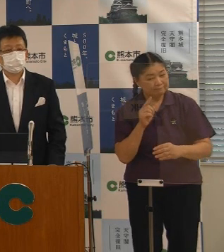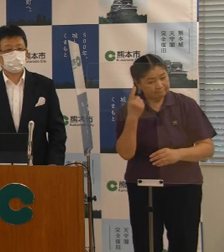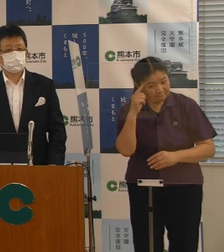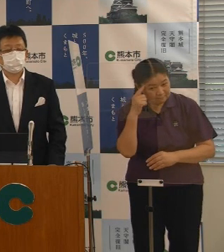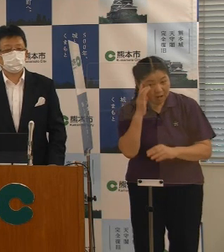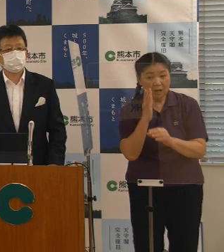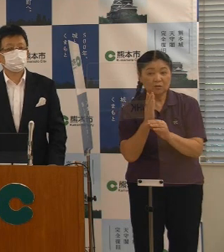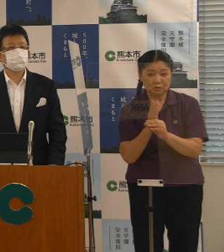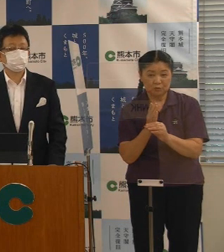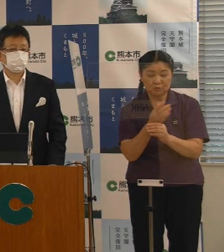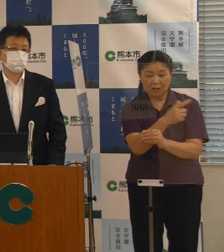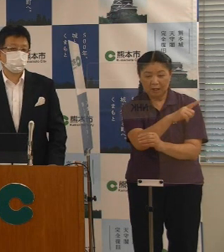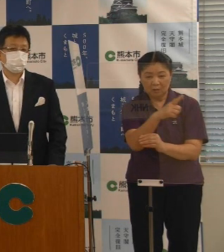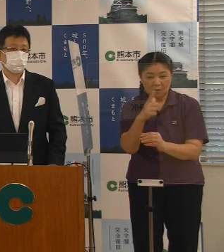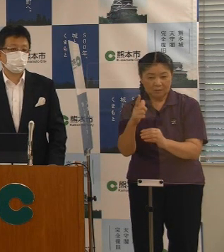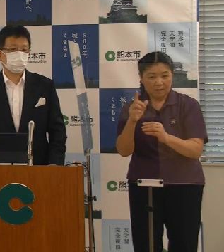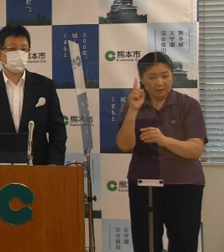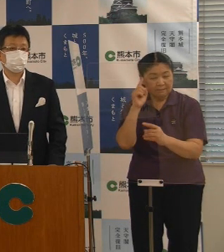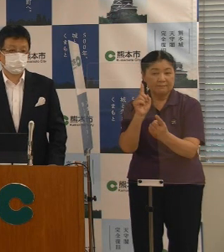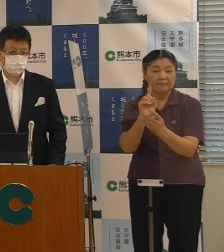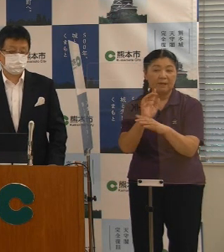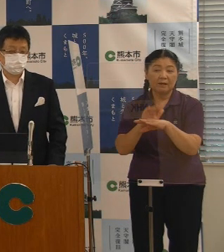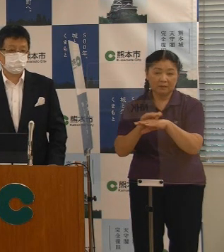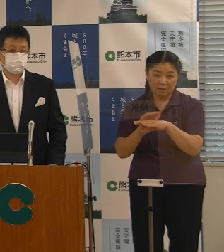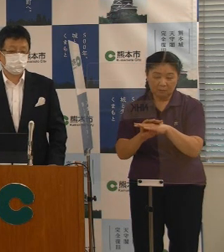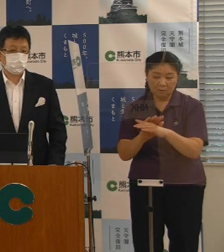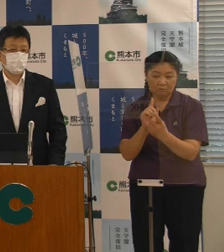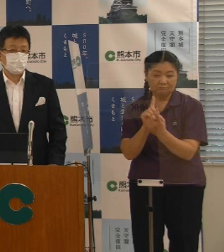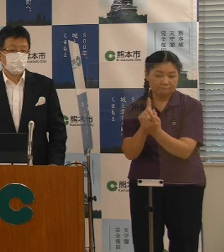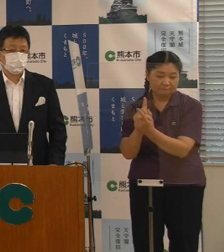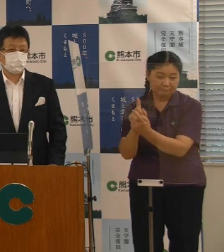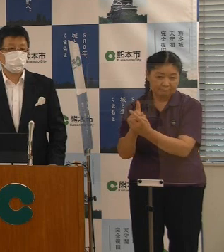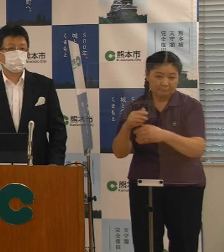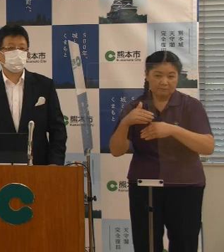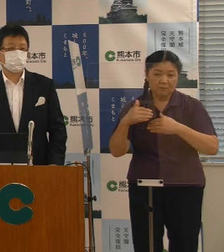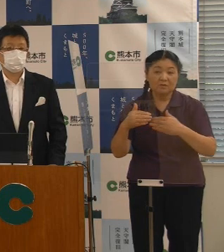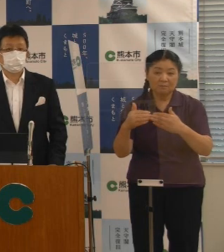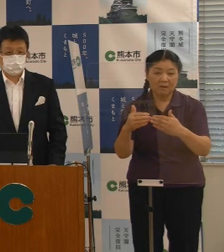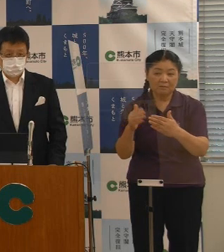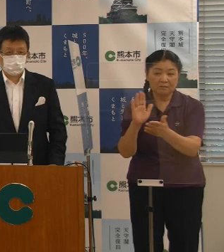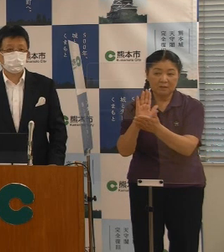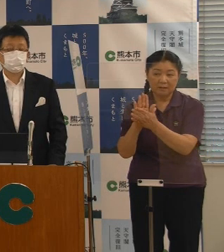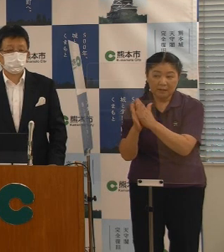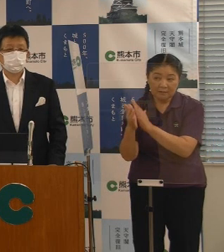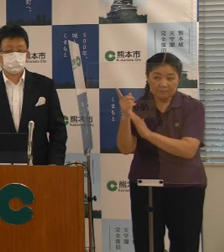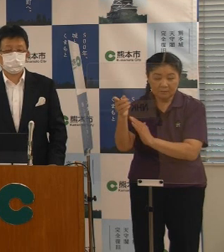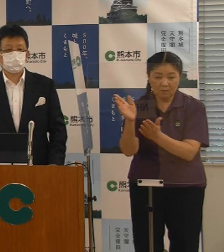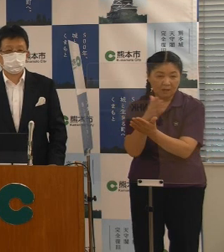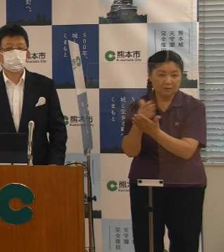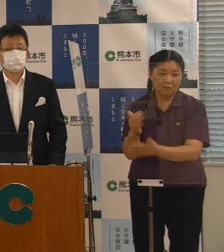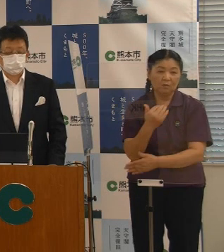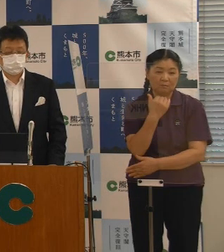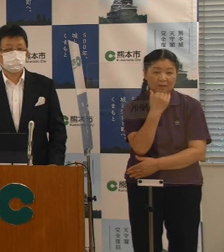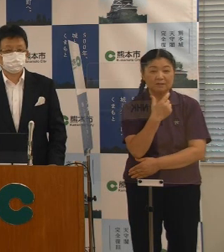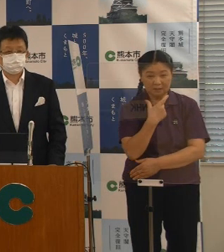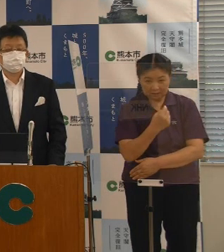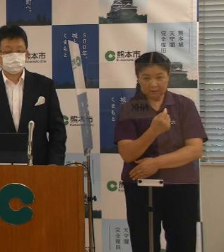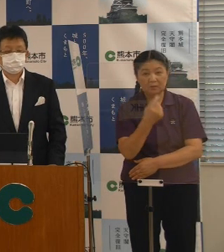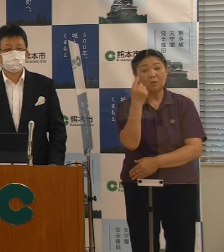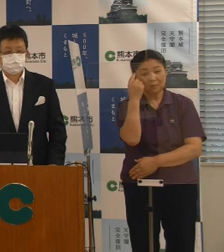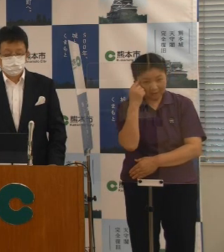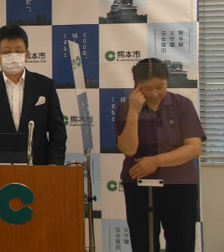様々な対応を県としてもですね、これから考えていかれるというふうに思いますので、ね、県の判断を待ちたいというふうに思っております